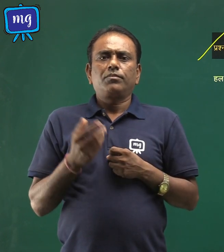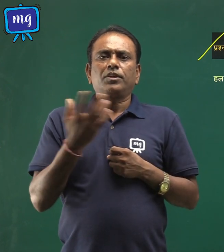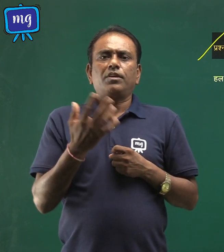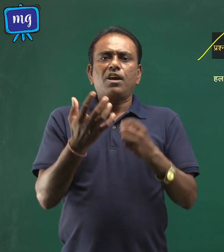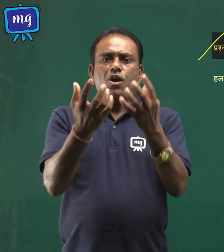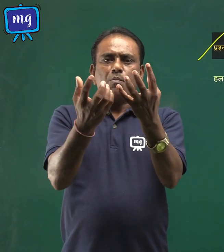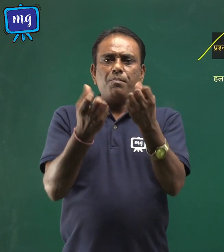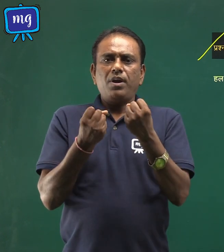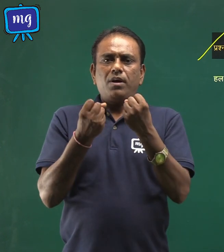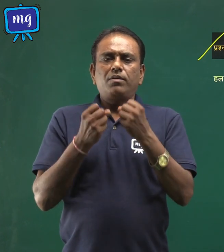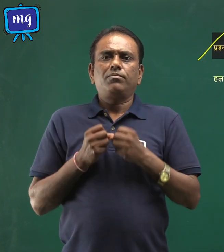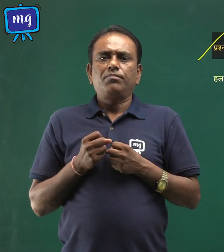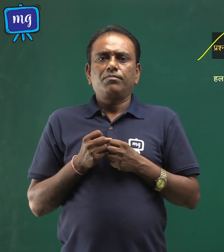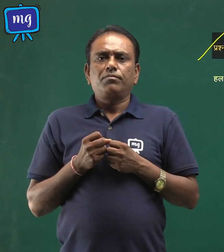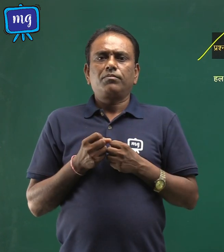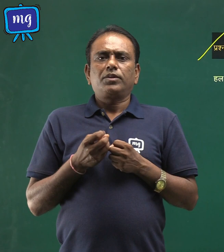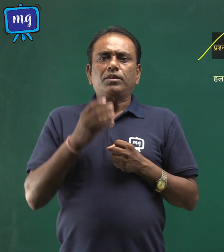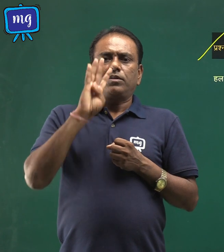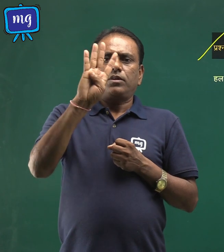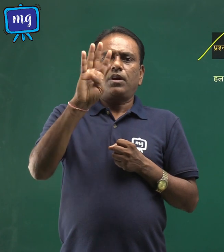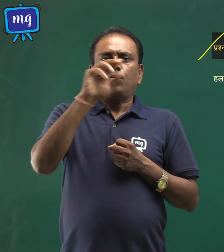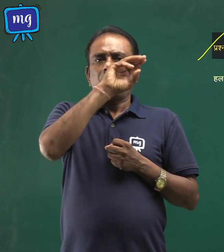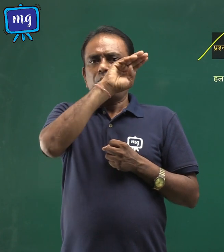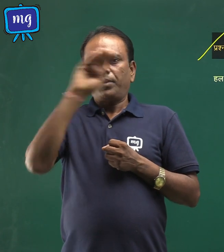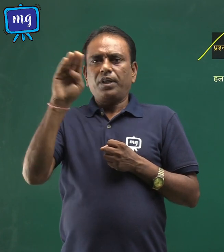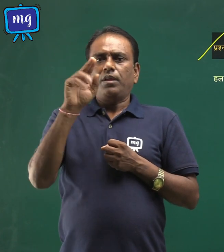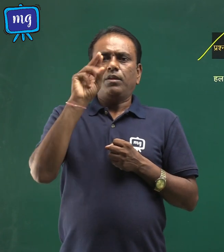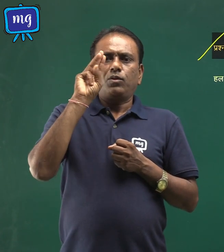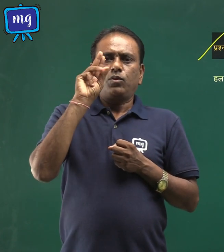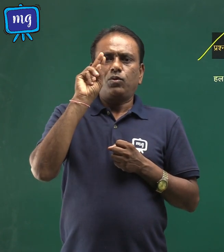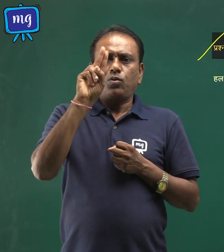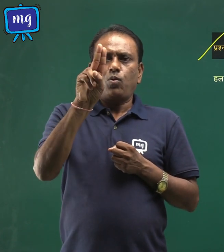क्या मिला? चार बटे बीस।